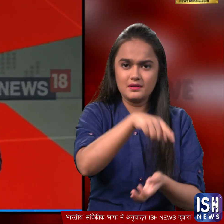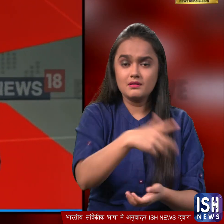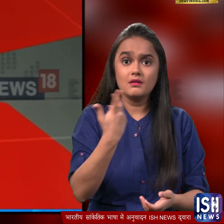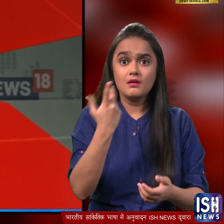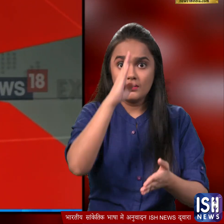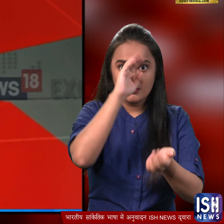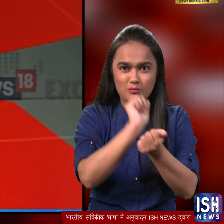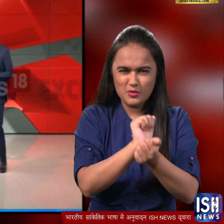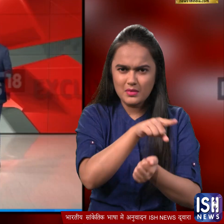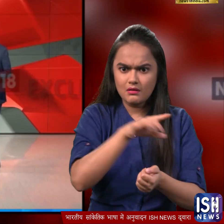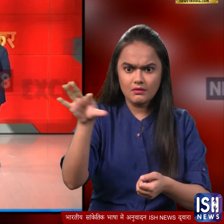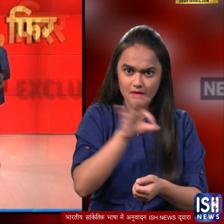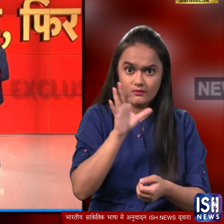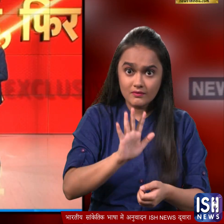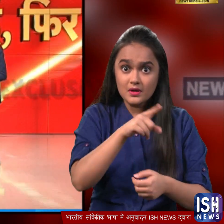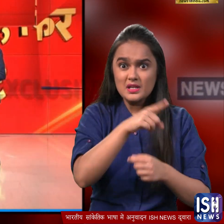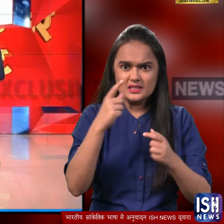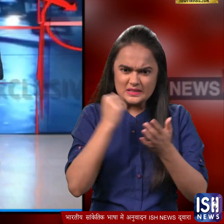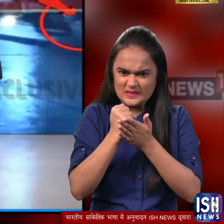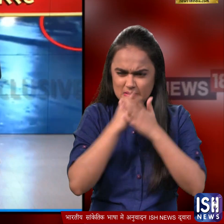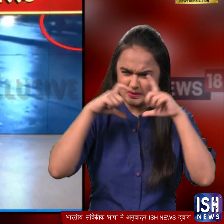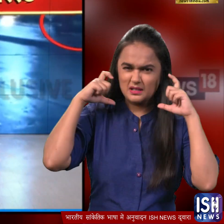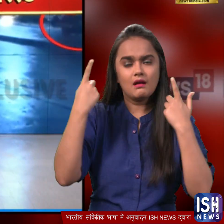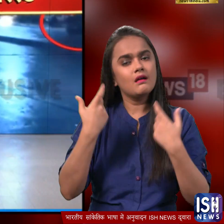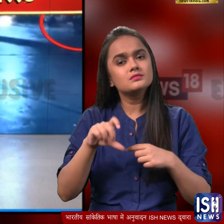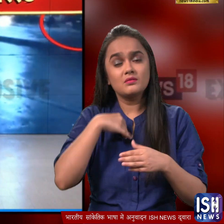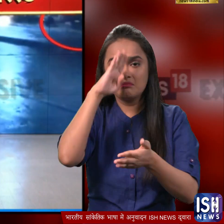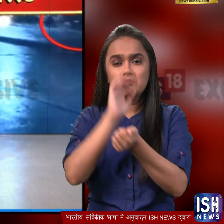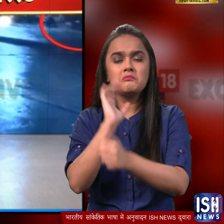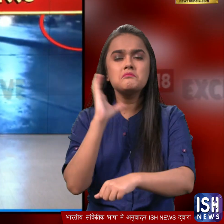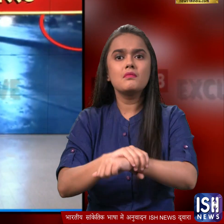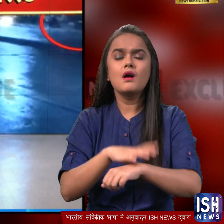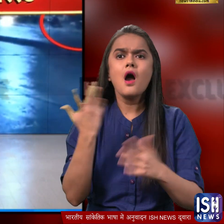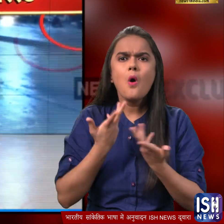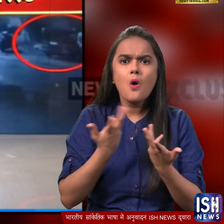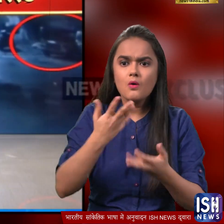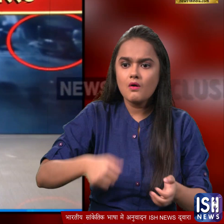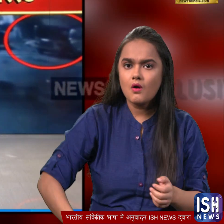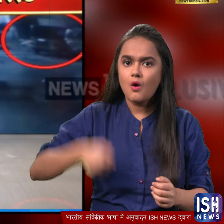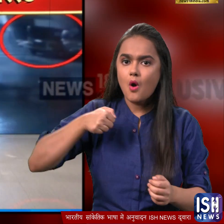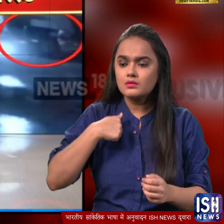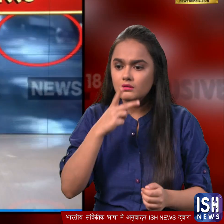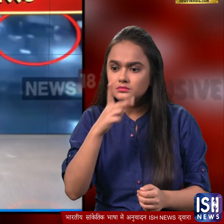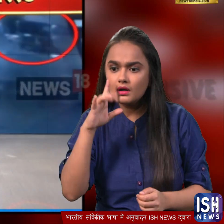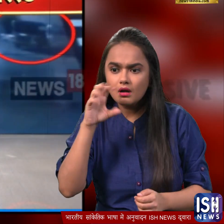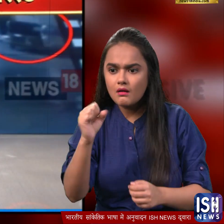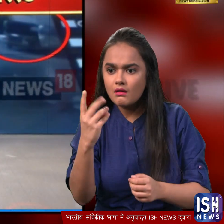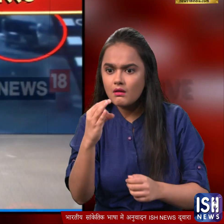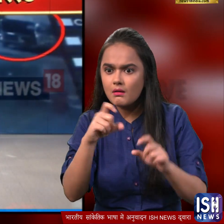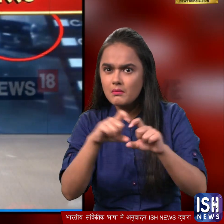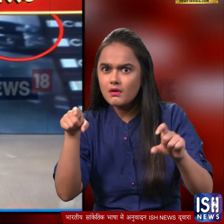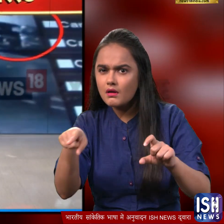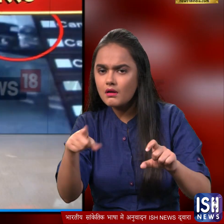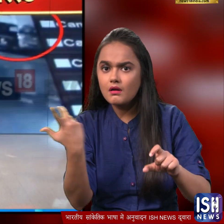चोरी करने वाले एक गिरोह के लोग पहचान छिपाने के बाद भी पकड़े गए और ऐसा हुआ उस ऑटो की वजह से जिसका इस्तेमाल उन्होंने चोरी में किया